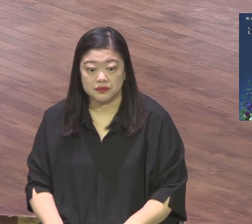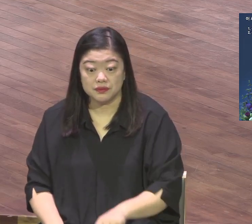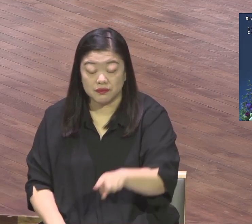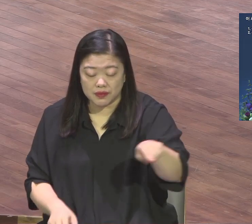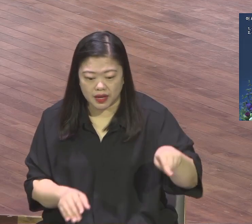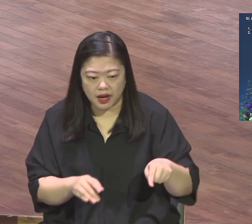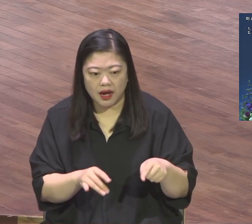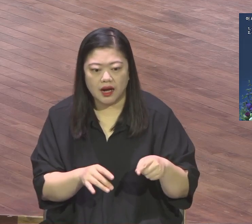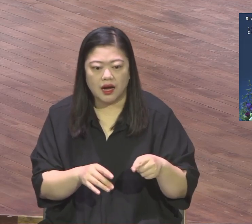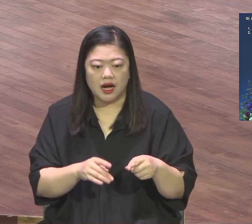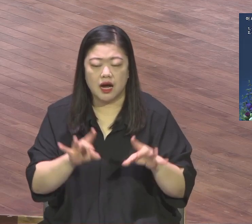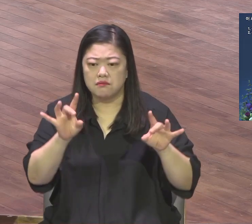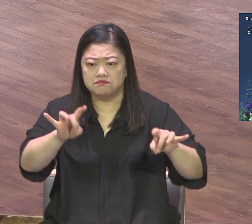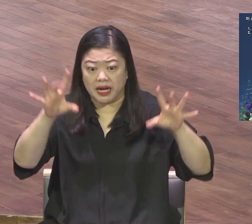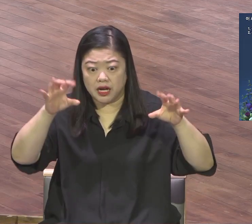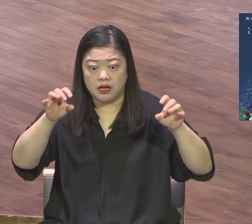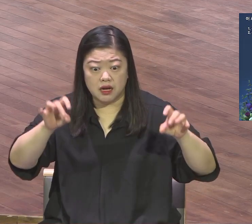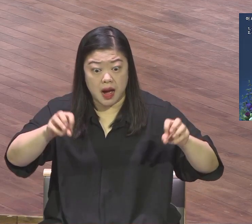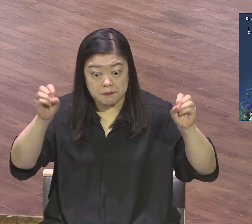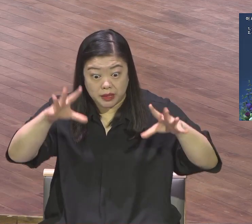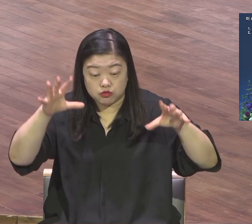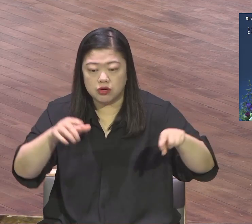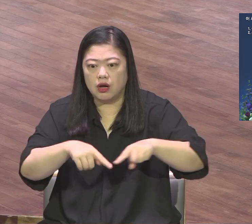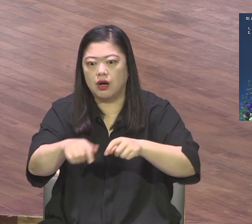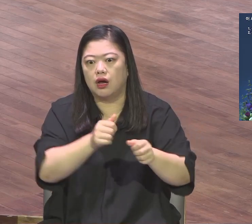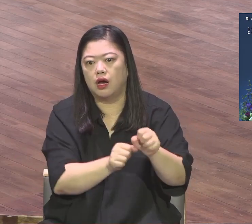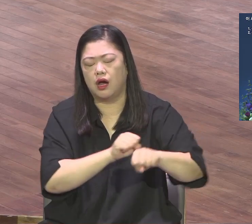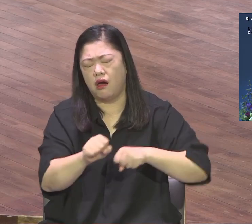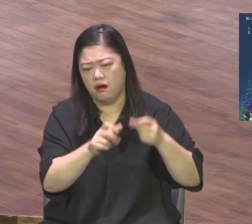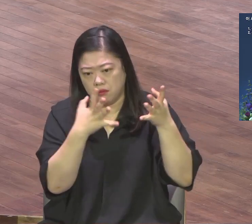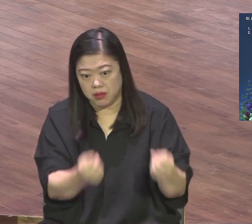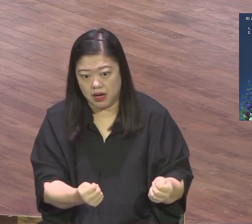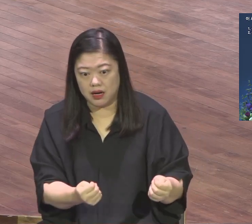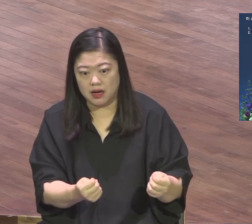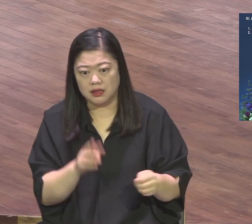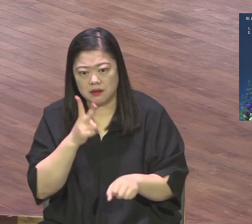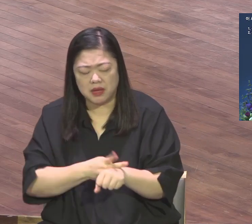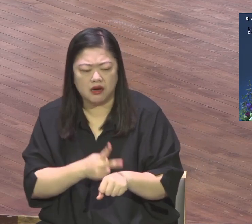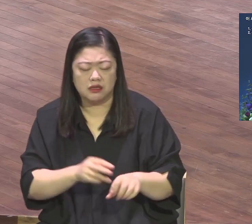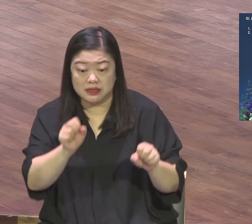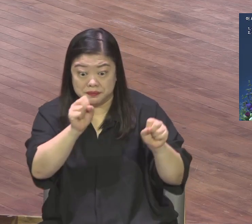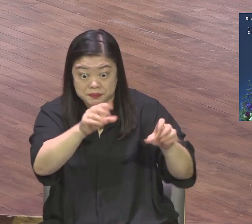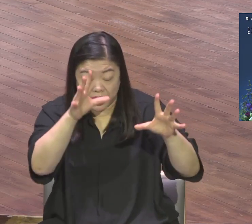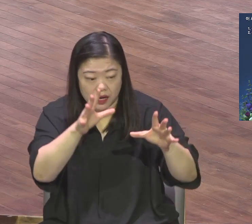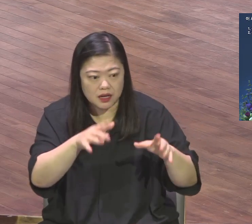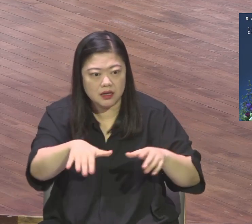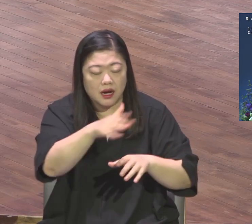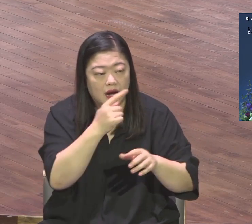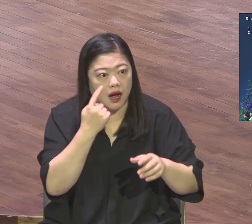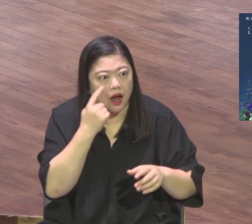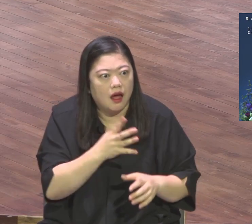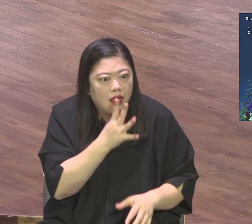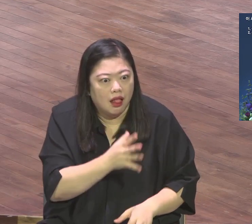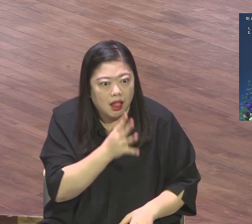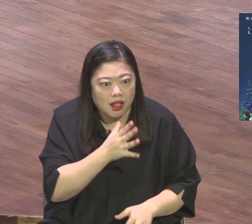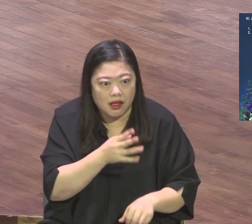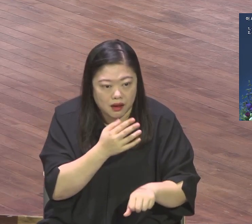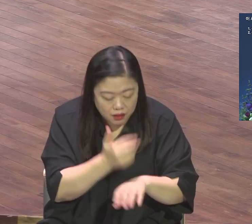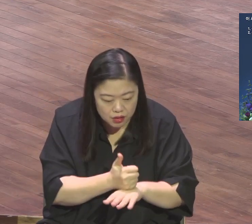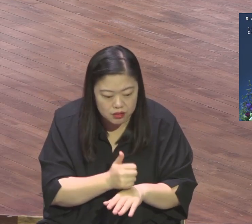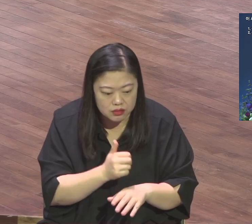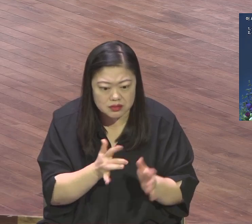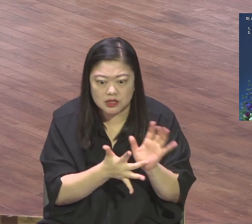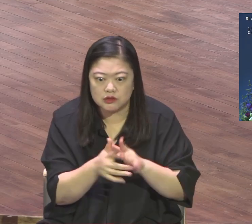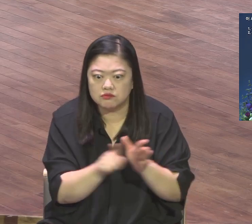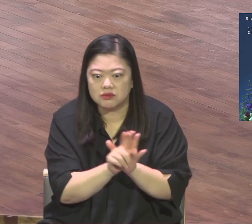문서라는 전문 용어가 불릴 정도로 어마어마한 이 유명한 책들인데 이 책들을 다 불태우는데